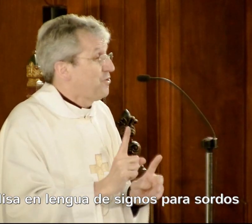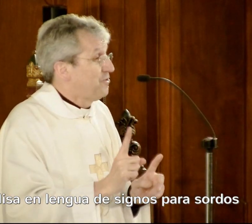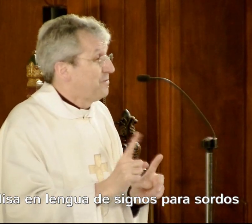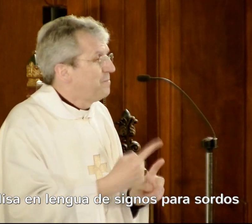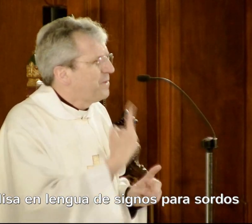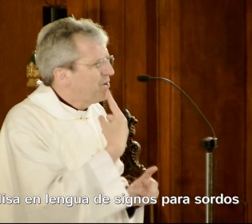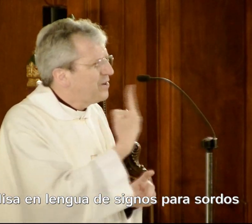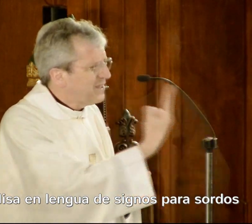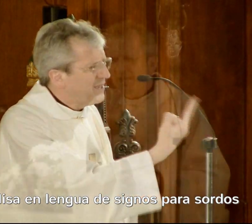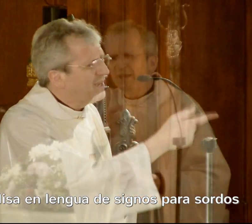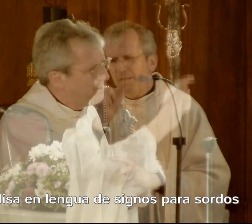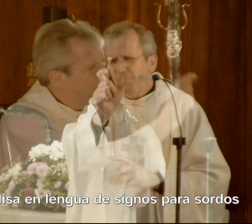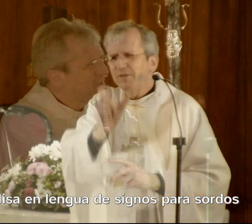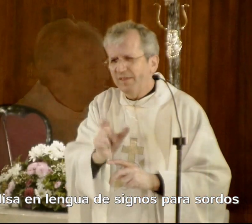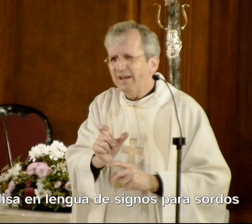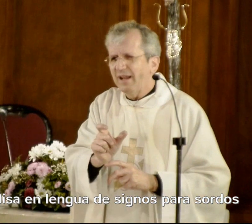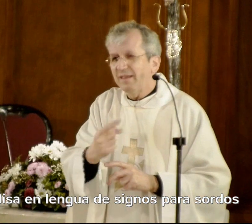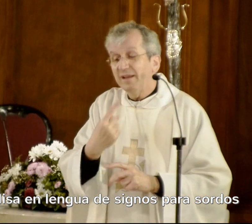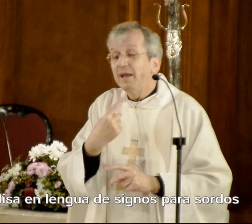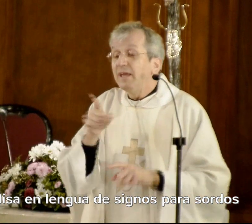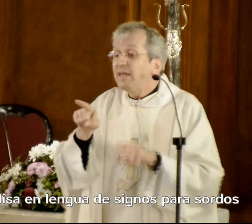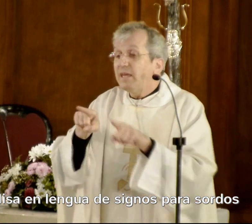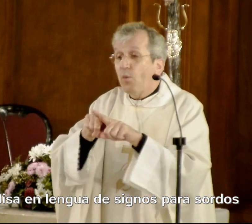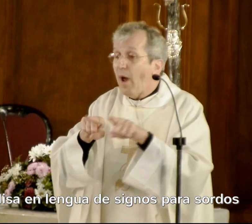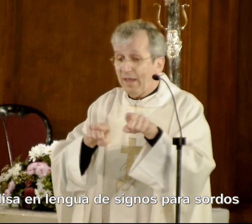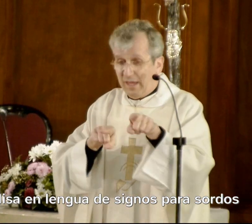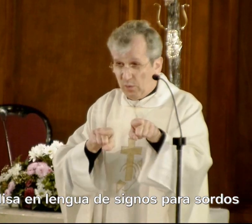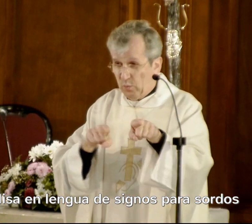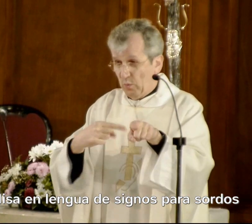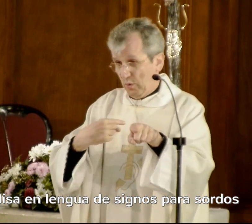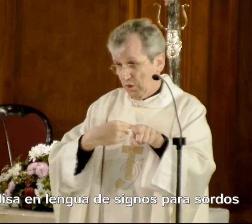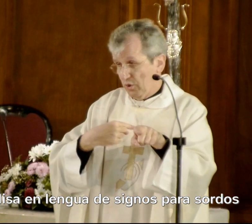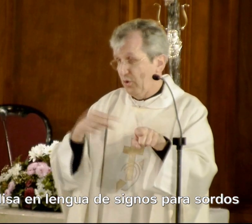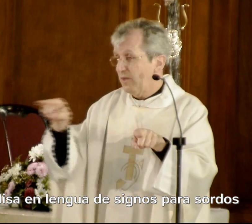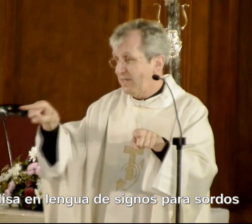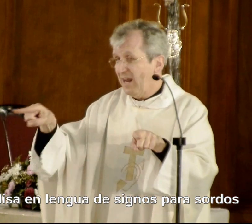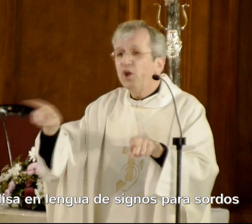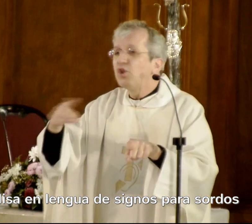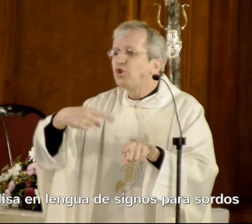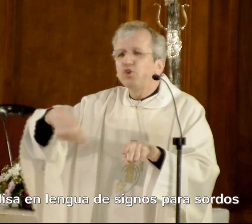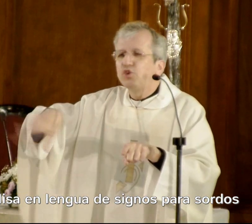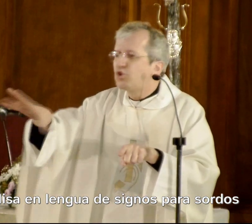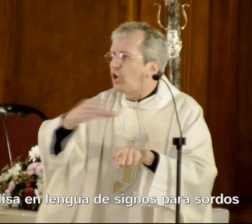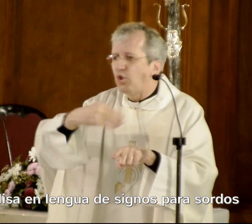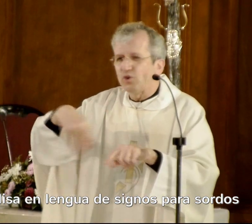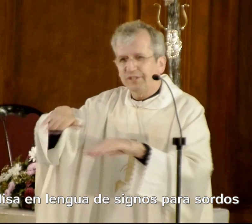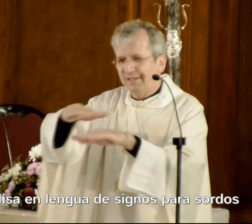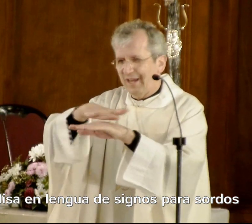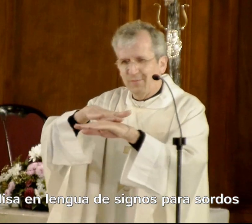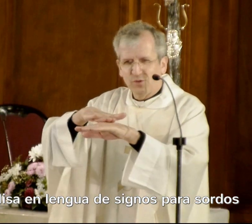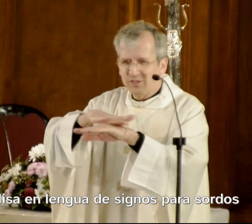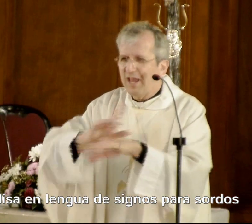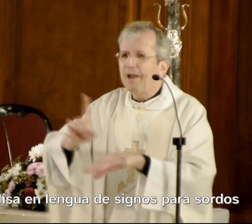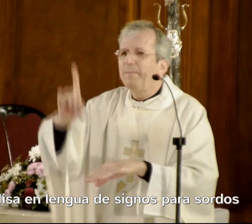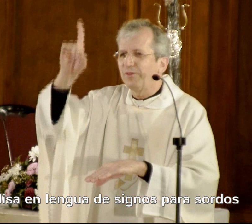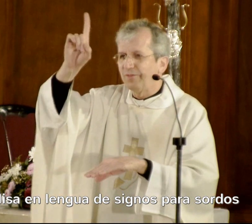oyó, pero yo le dije, le pude decir a él, decir, igual que tú, yo y él, todos tenemos el perdón de